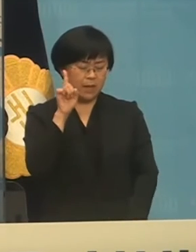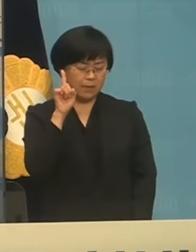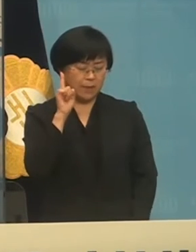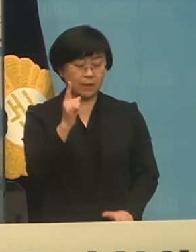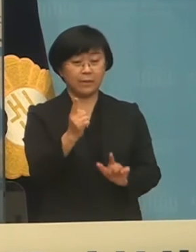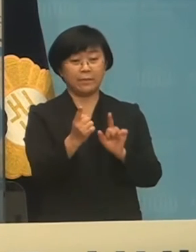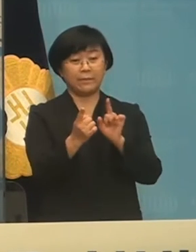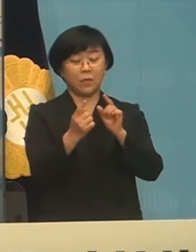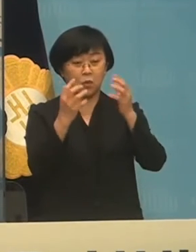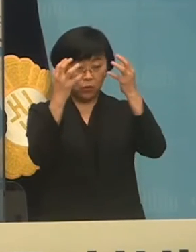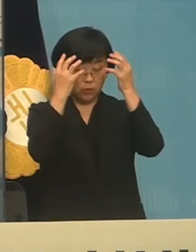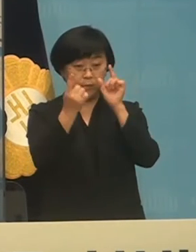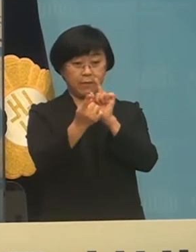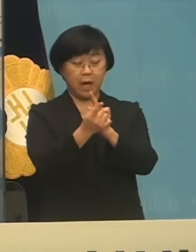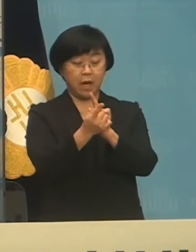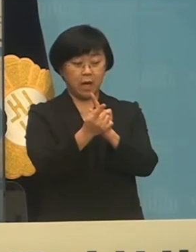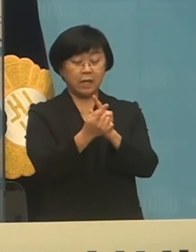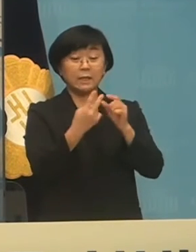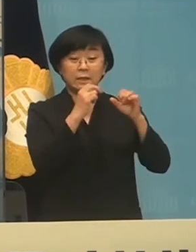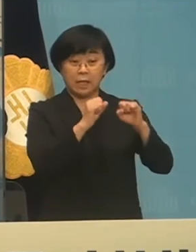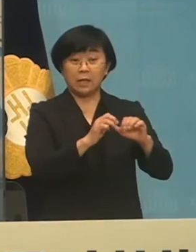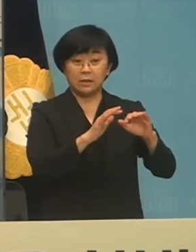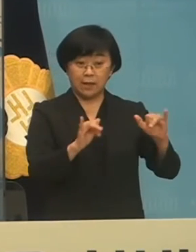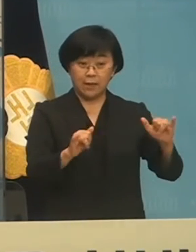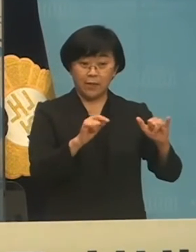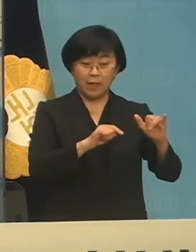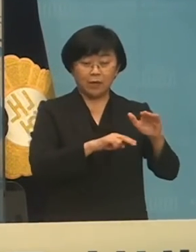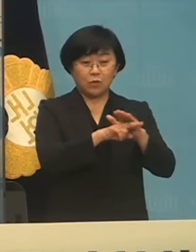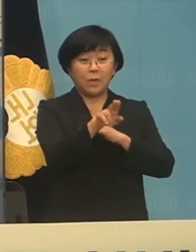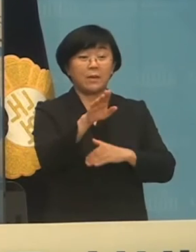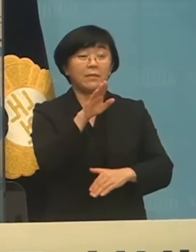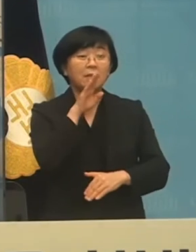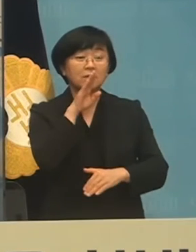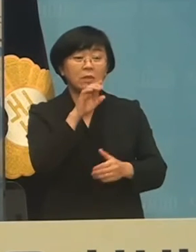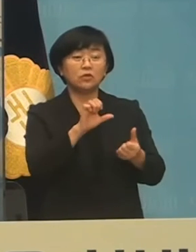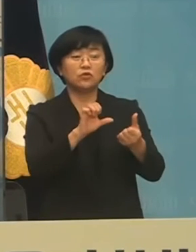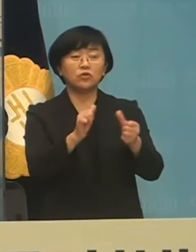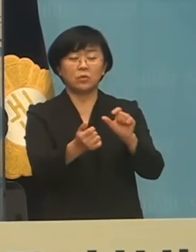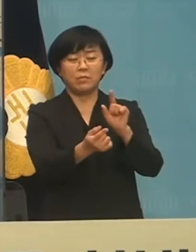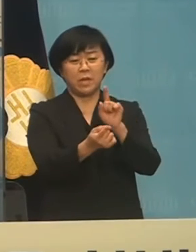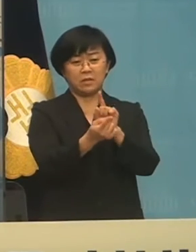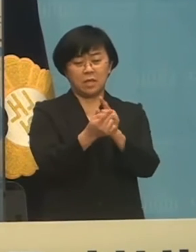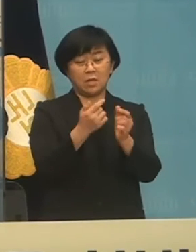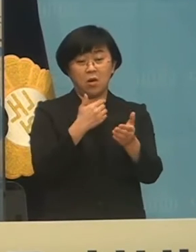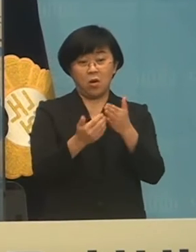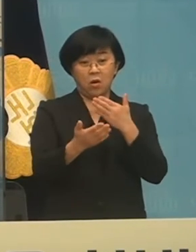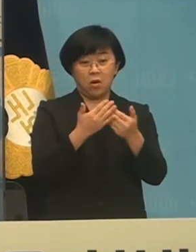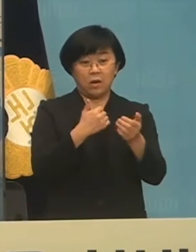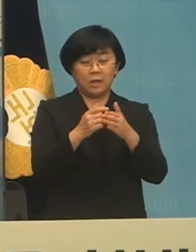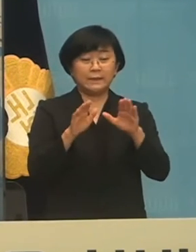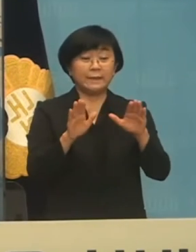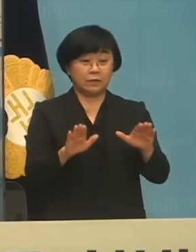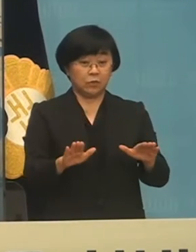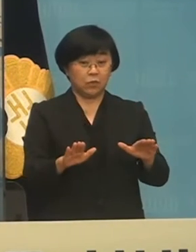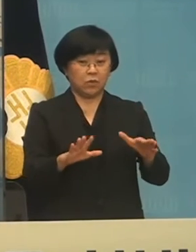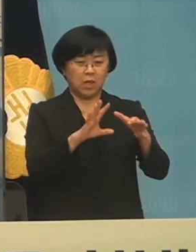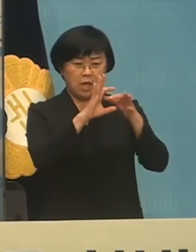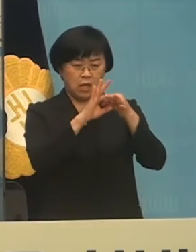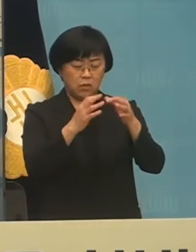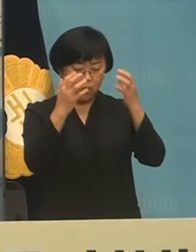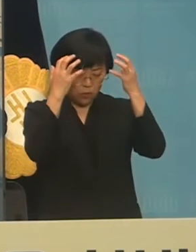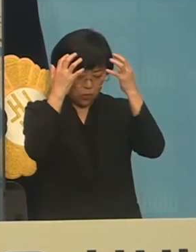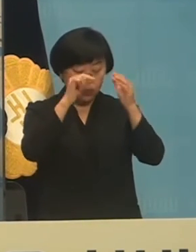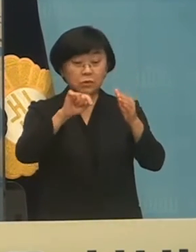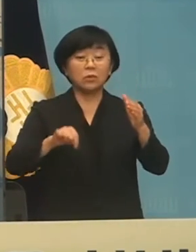맞이해야 하고 생존자들은 그곳에서 탈출하셨지만 죽음을 맞이한 그 경험으로 인해 현재도 계속